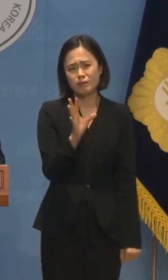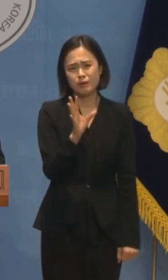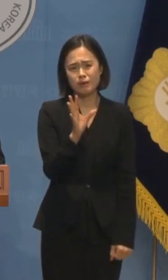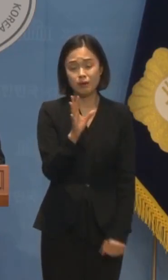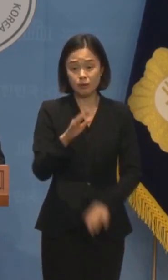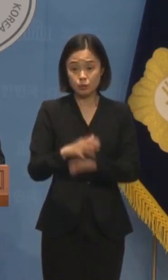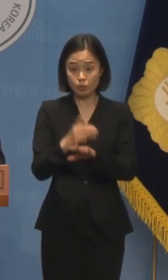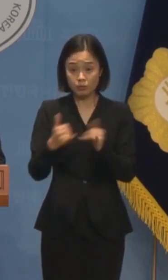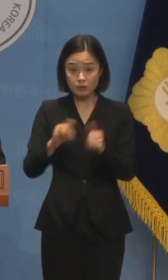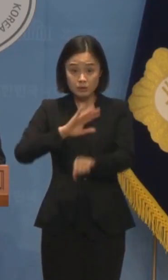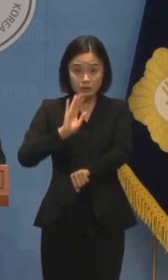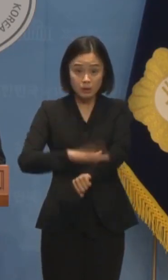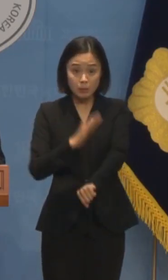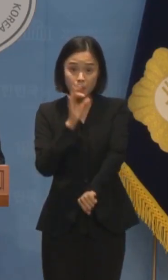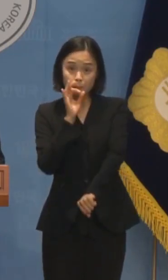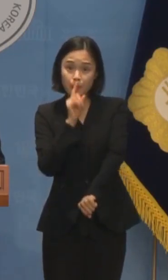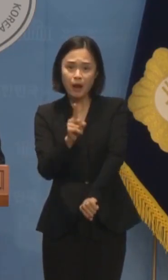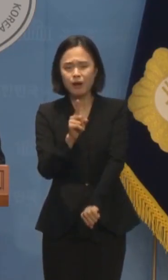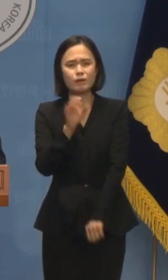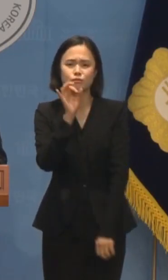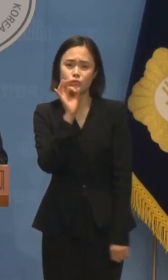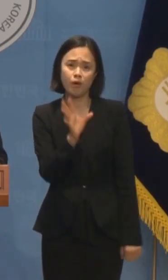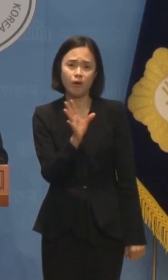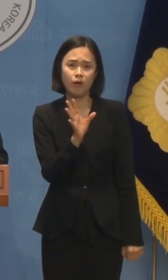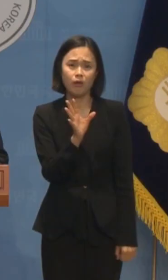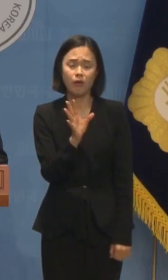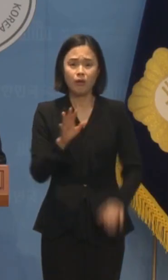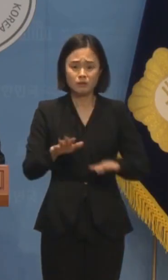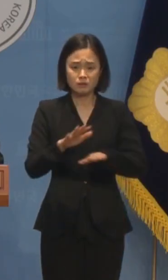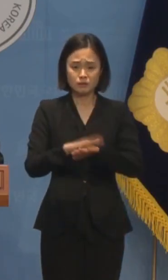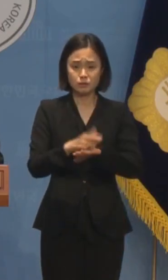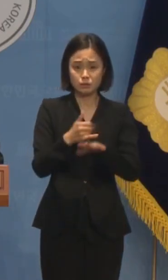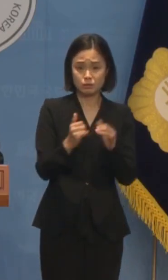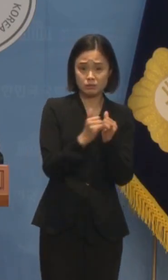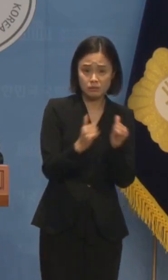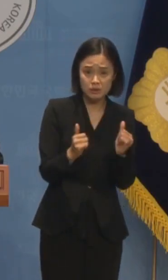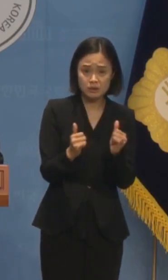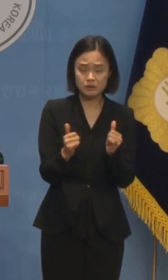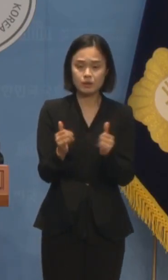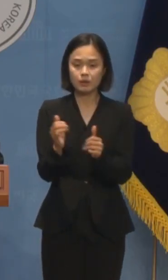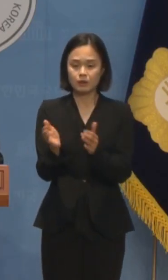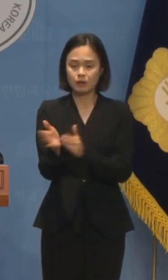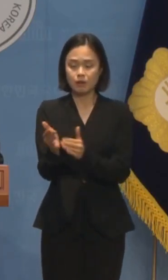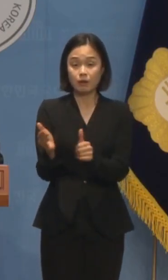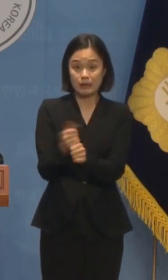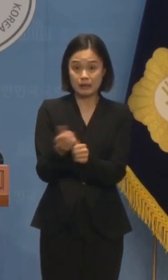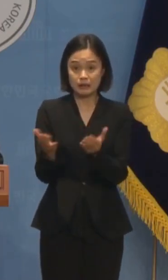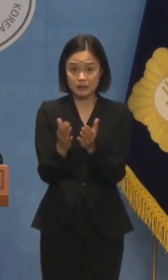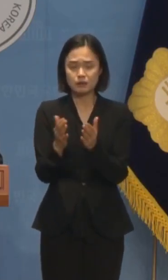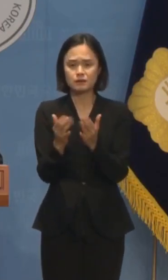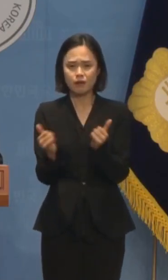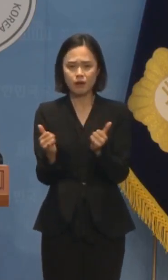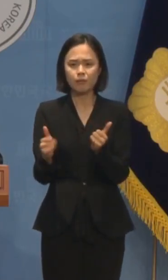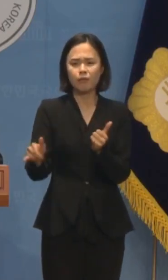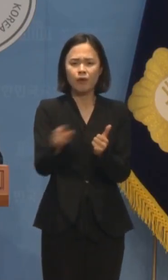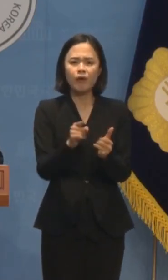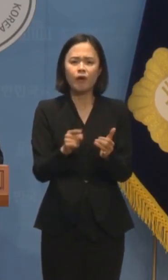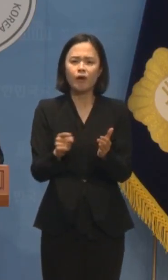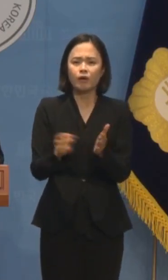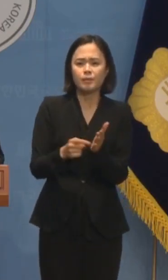탓이 아닙니다. 위기로 몰린 우리 농업인들에게 특단의 조치가 필요합니다.